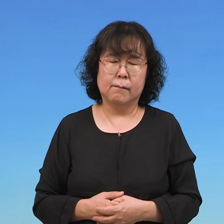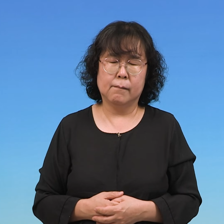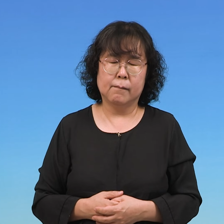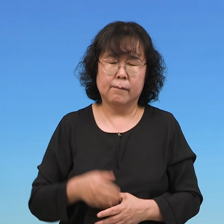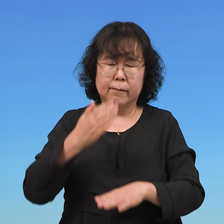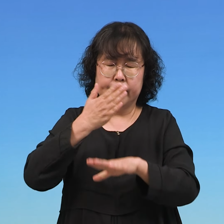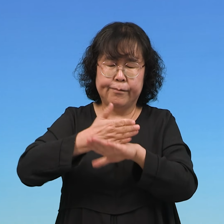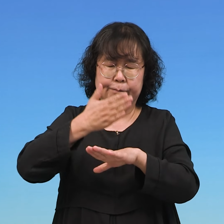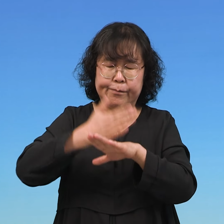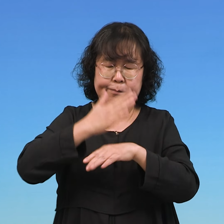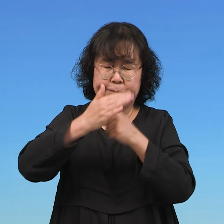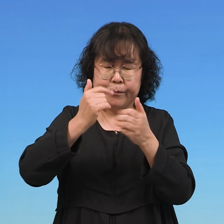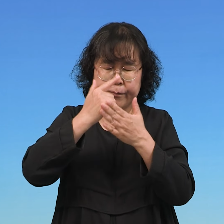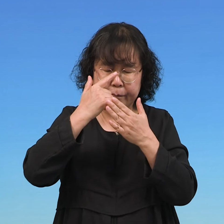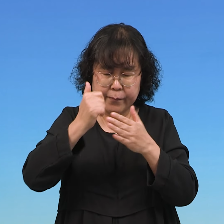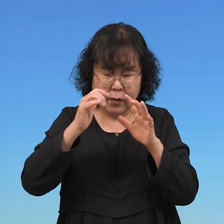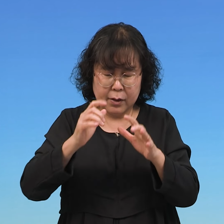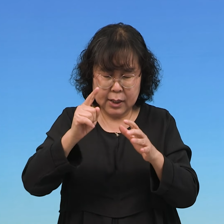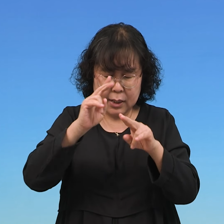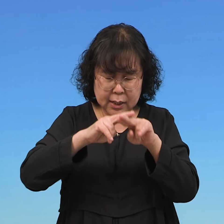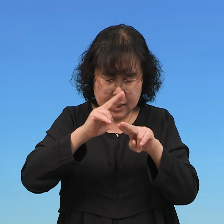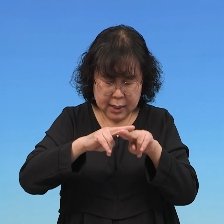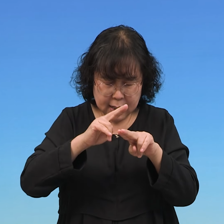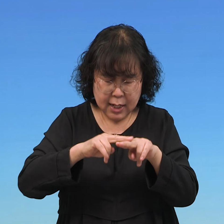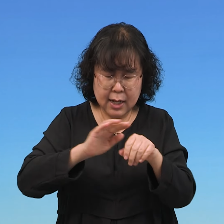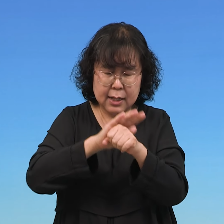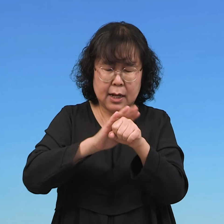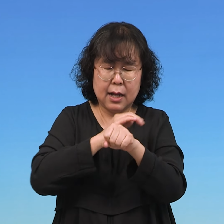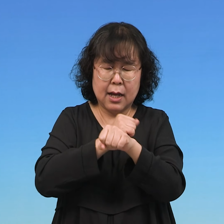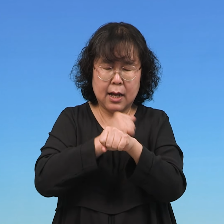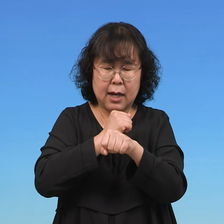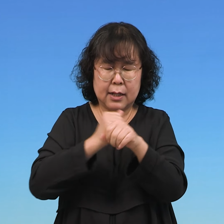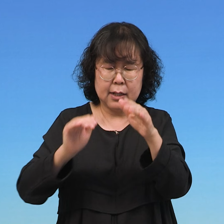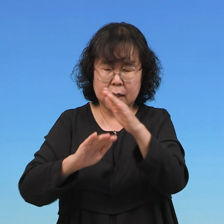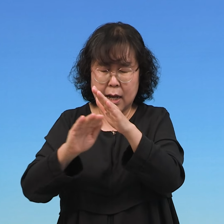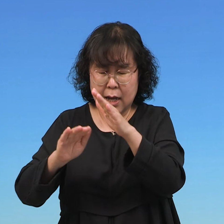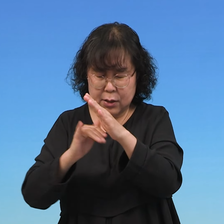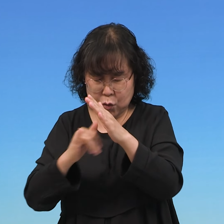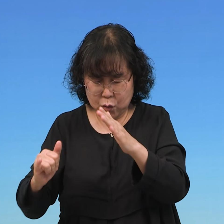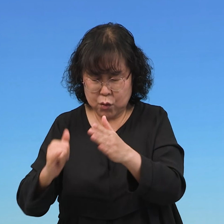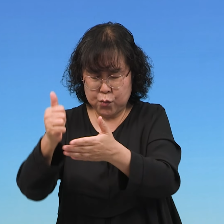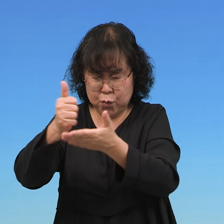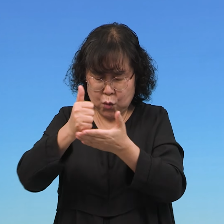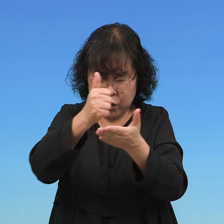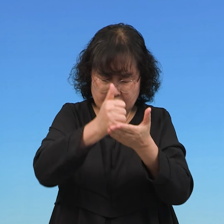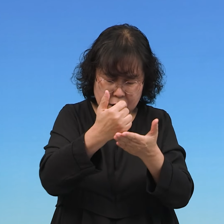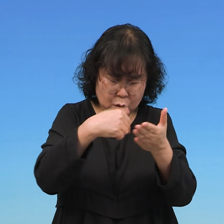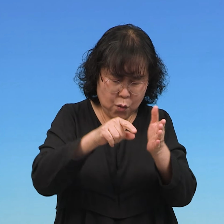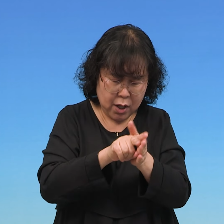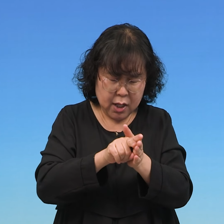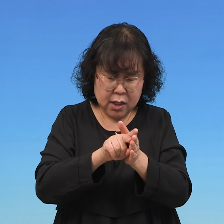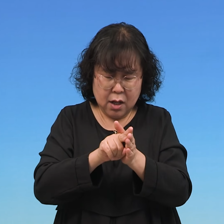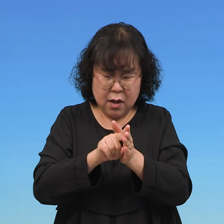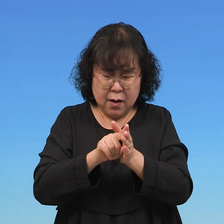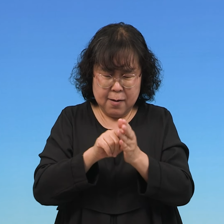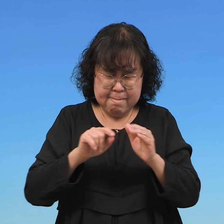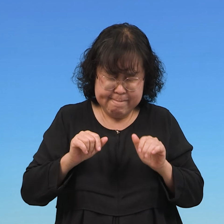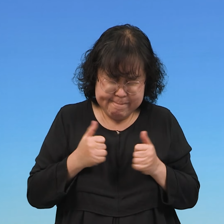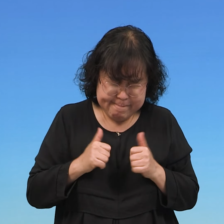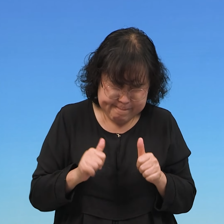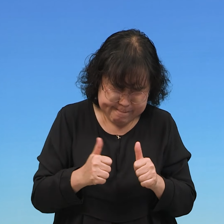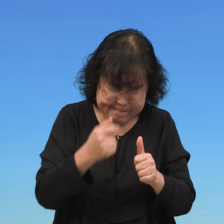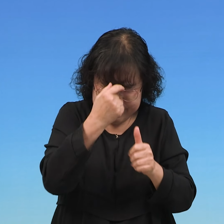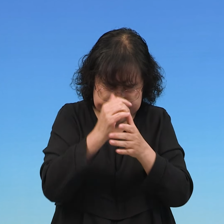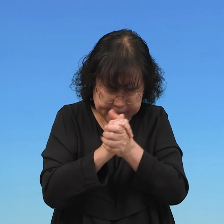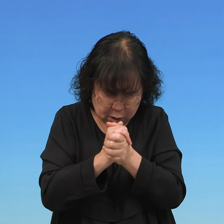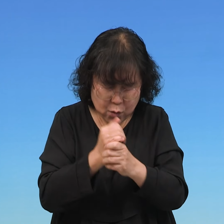주시옵소서. 고마우신 하나님 아버지, 오늘 이 자리에 사랑하는 가족을 초대하기 위하여 몇 날 며칠